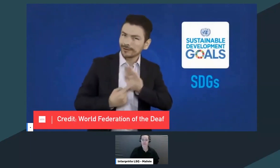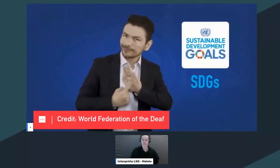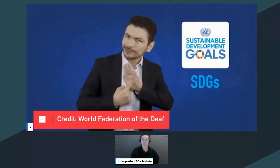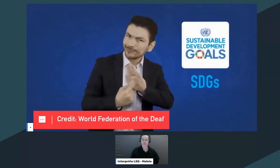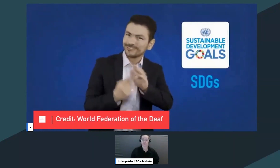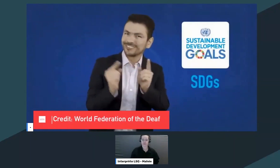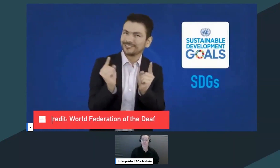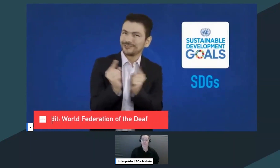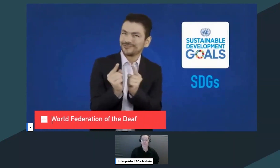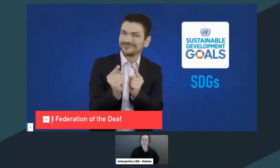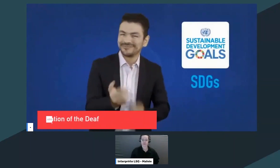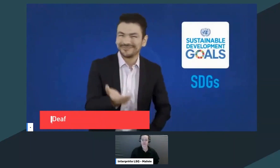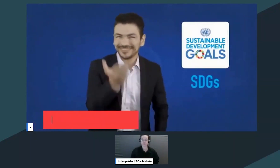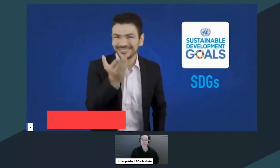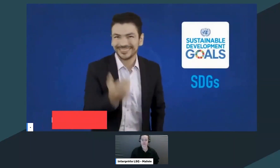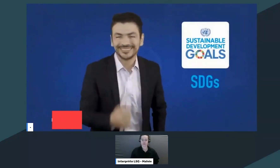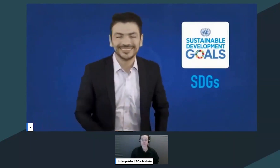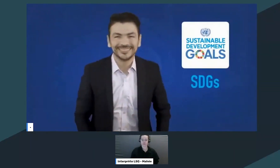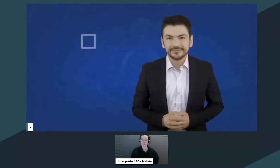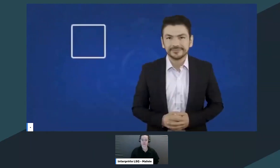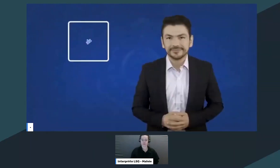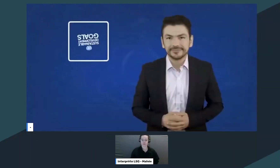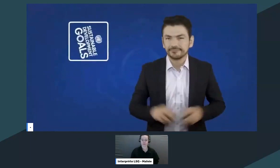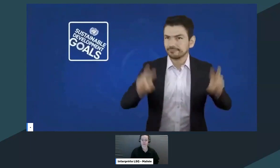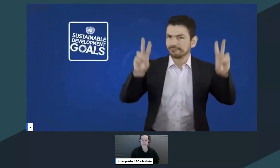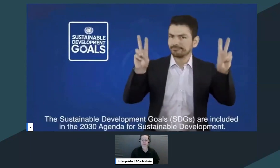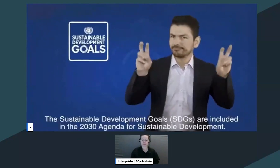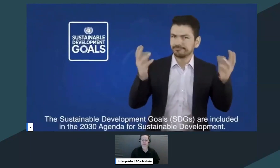Le- les objectifs du développement durable.